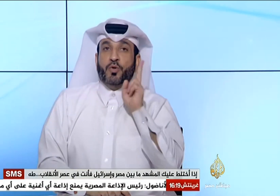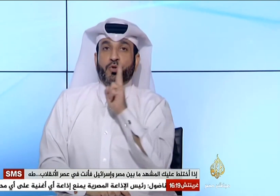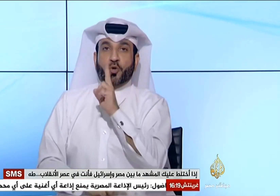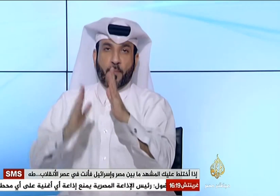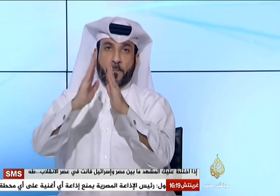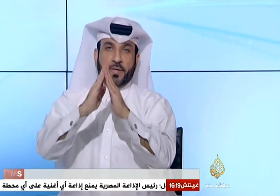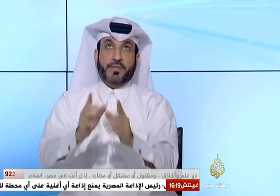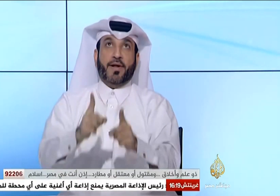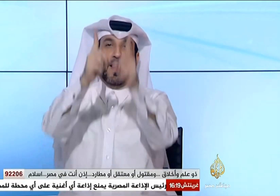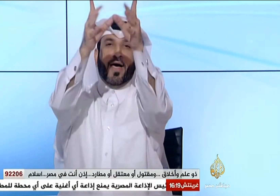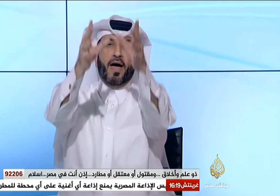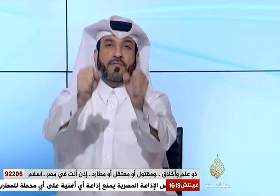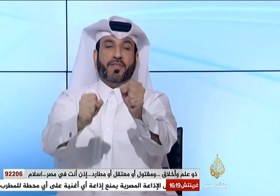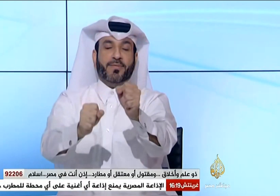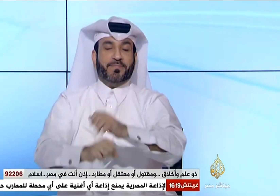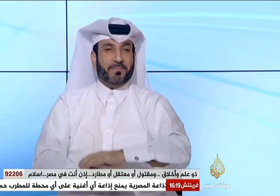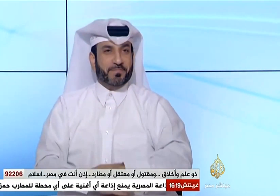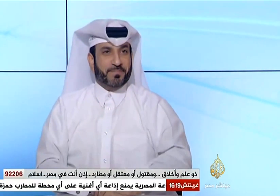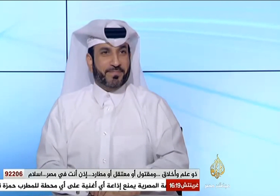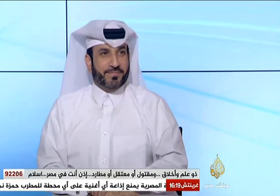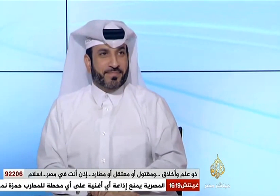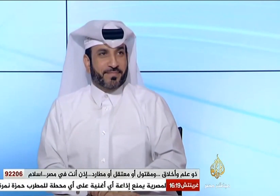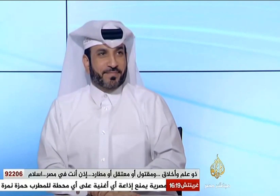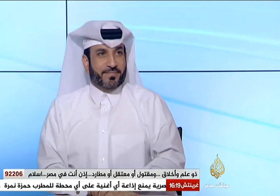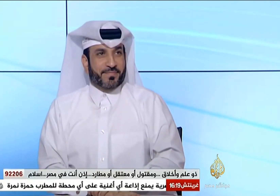ختام نشره الاشاره شكرا لكم